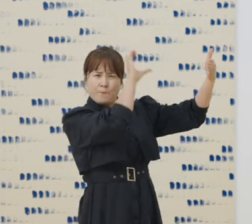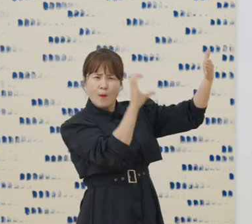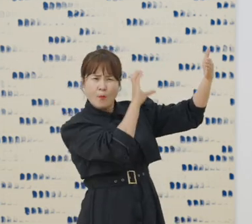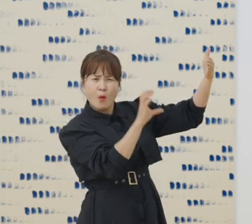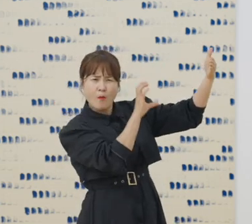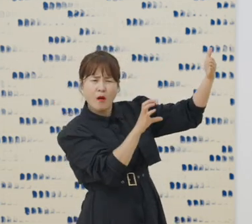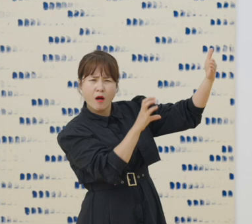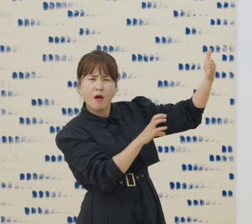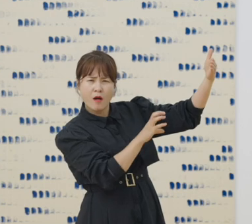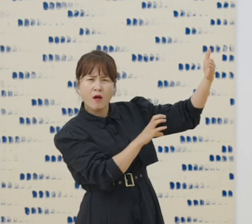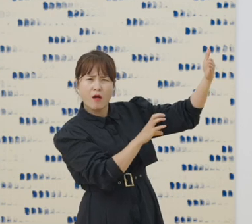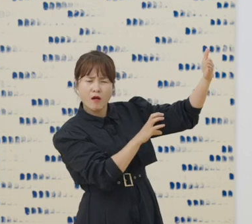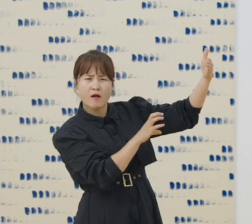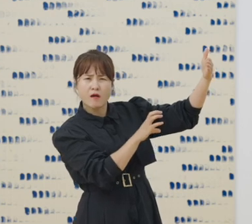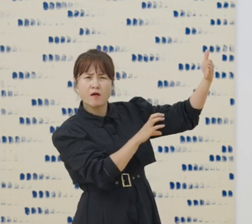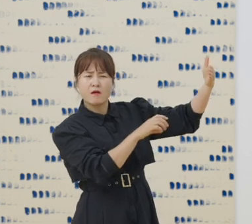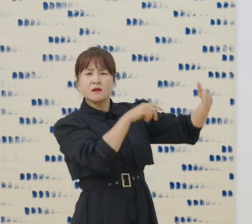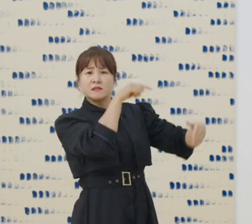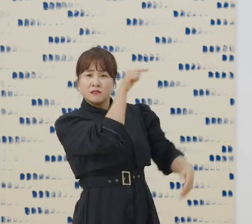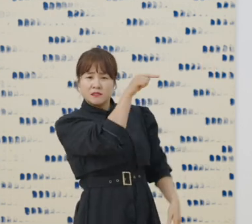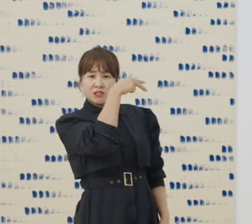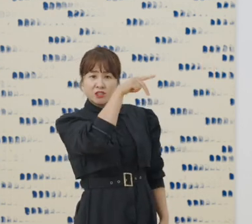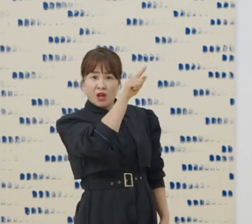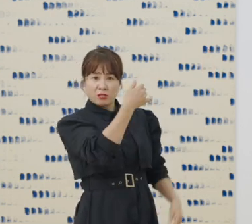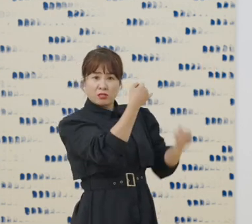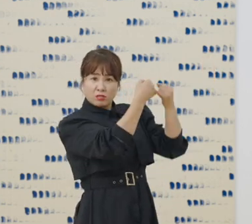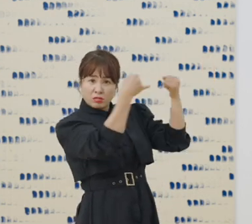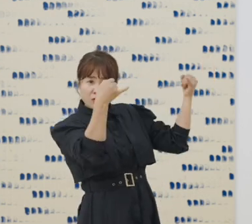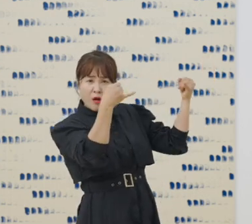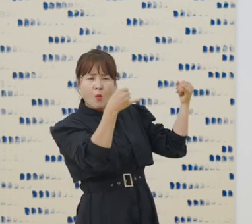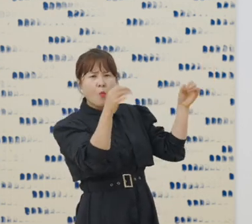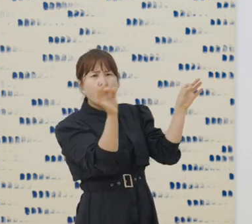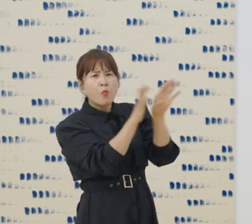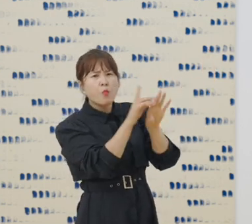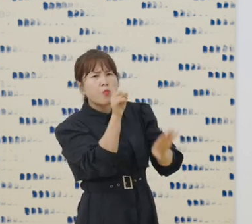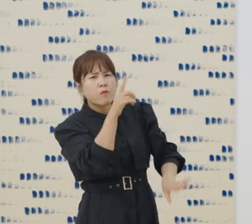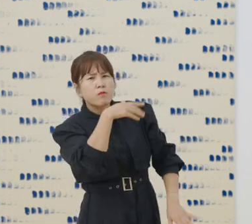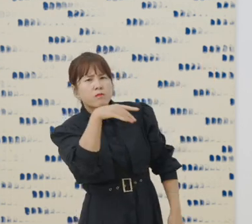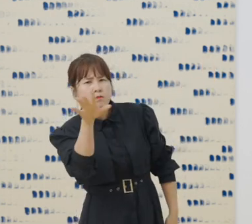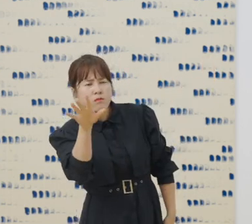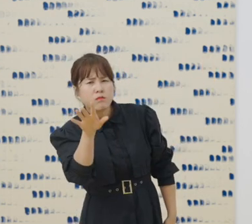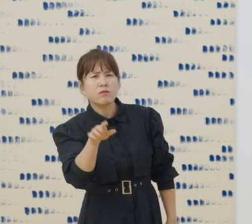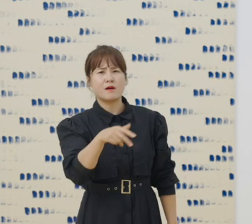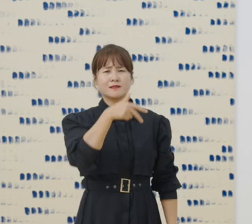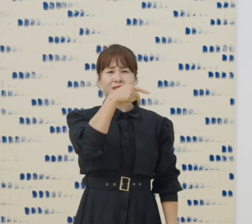있습니다. 이 선은 어디로 사라지는 걸까요?